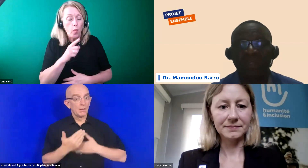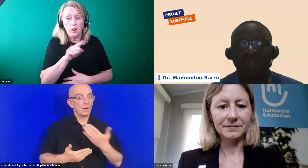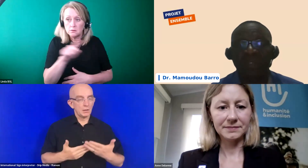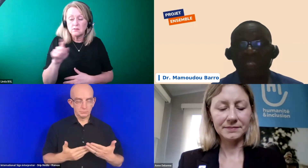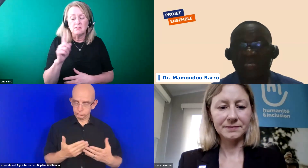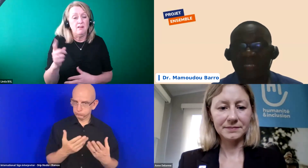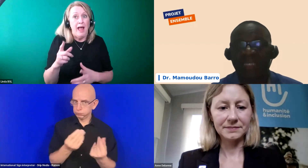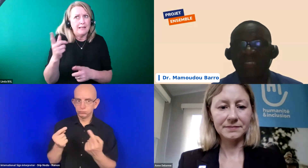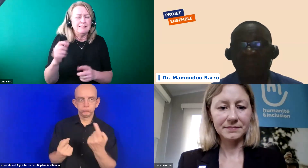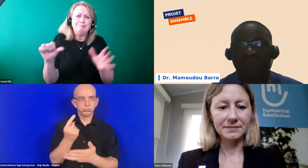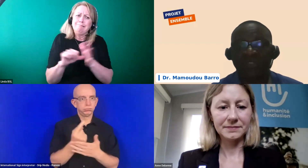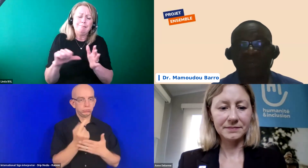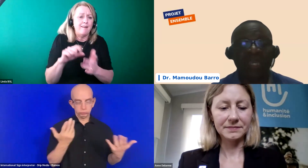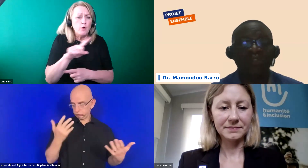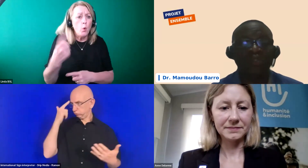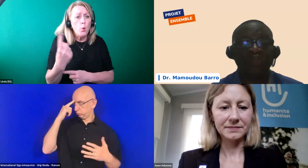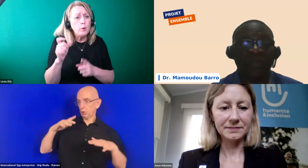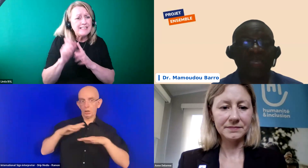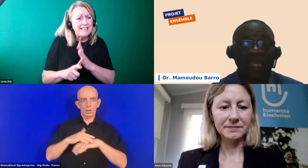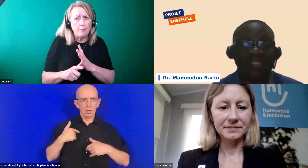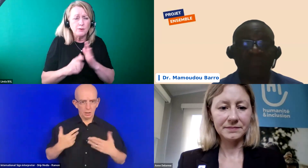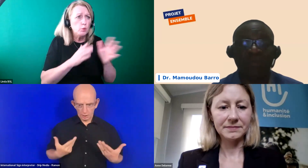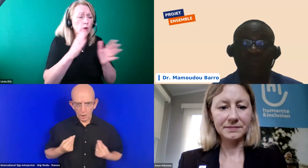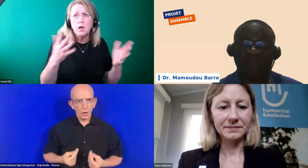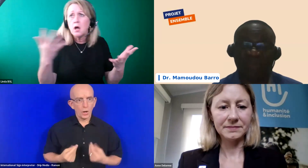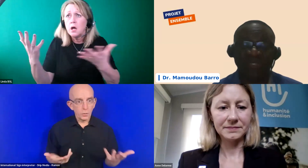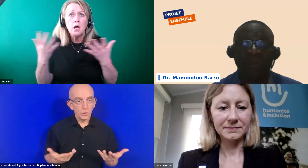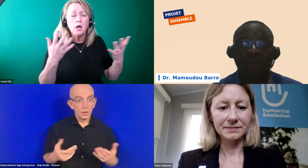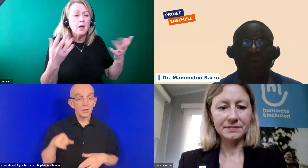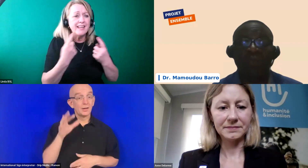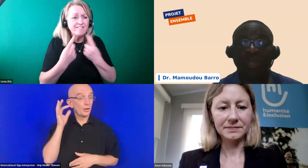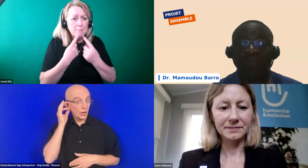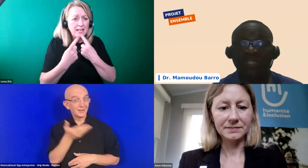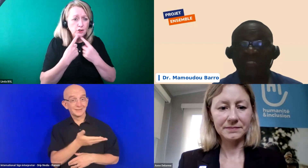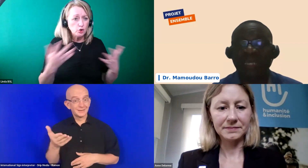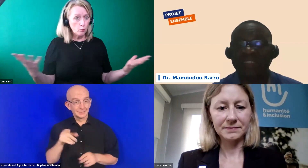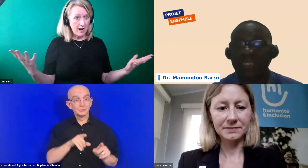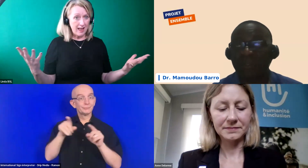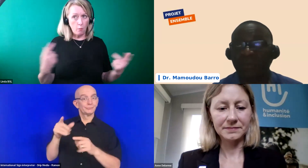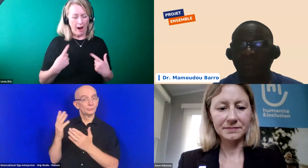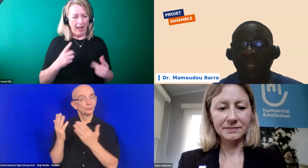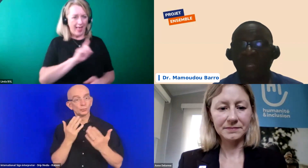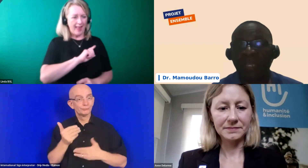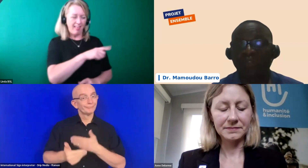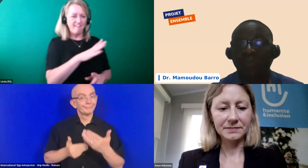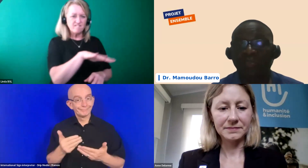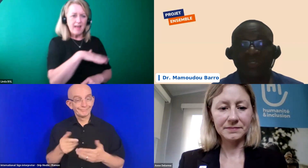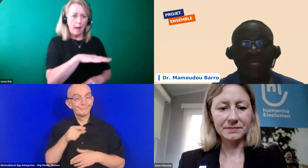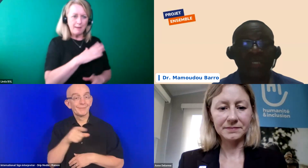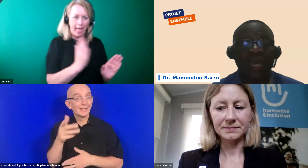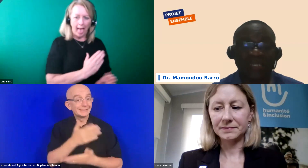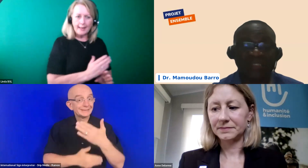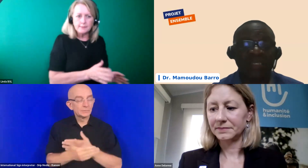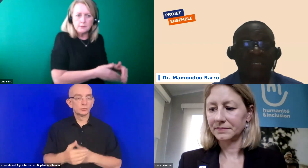d'accéder à ces informations car elles sont souvent cachées par leur famille ont moins de chances d'accéder à l'école et elles ont